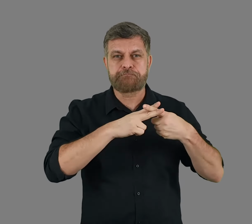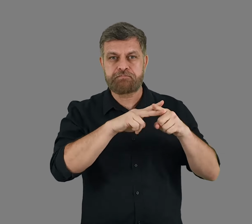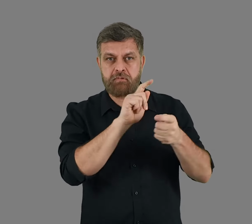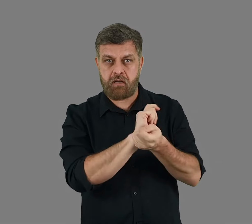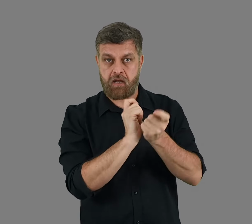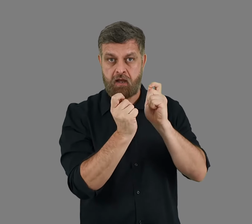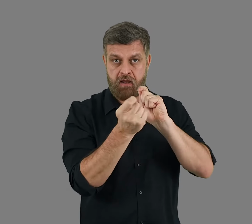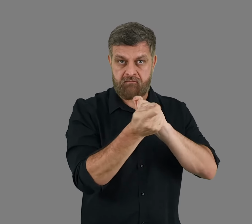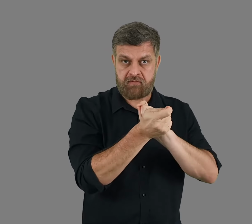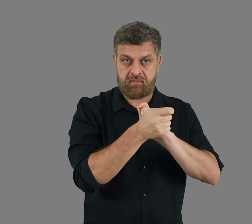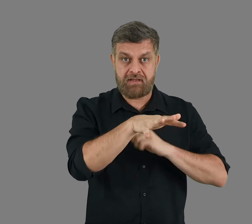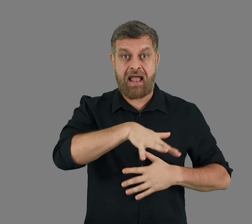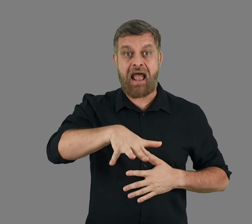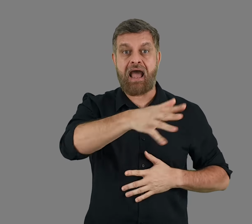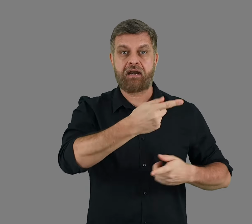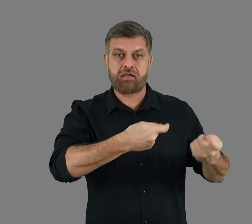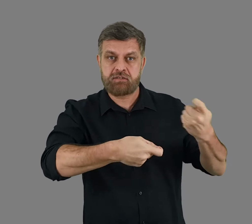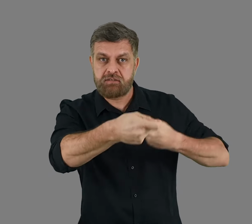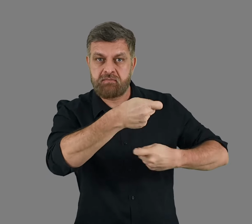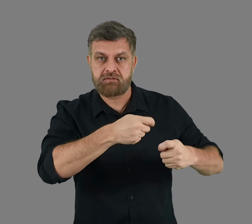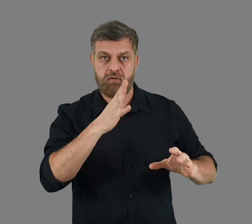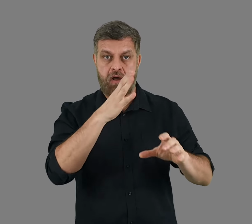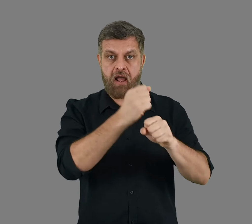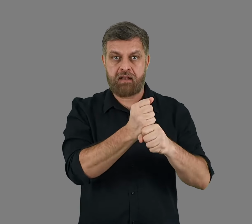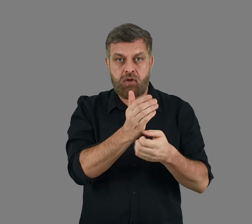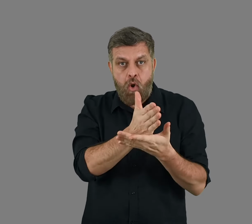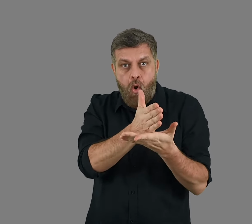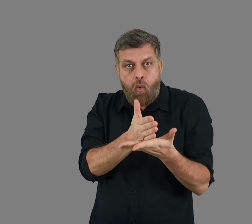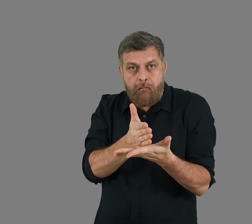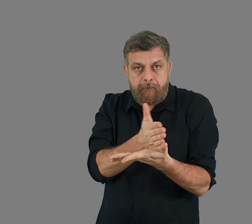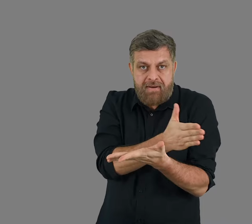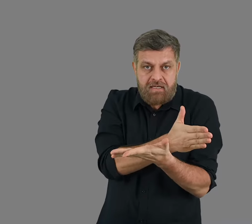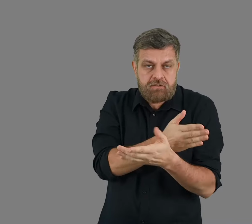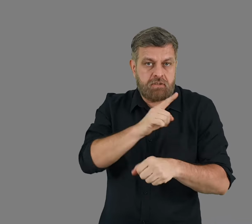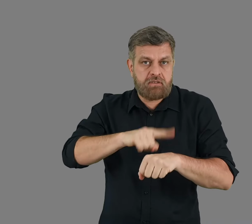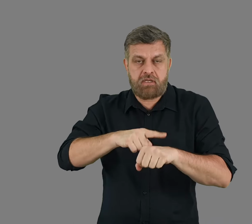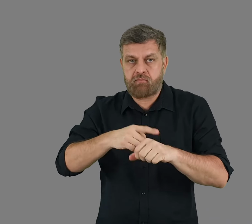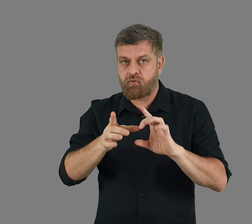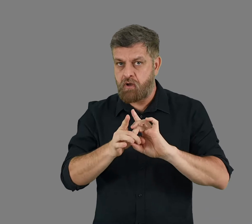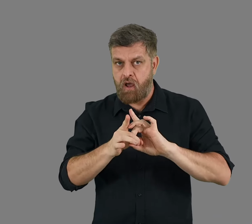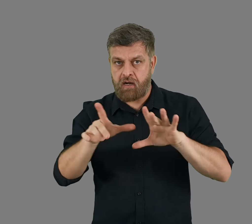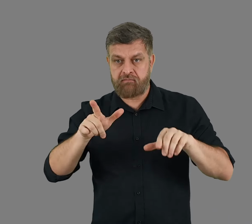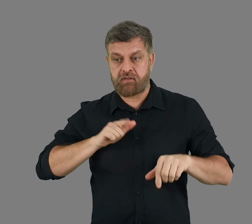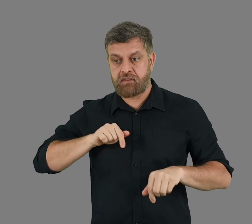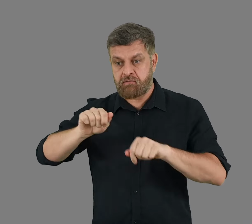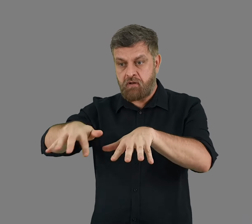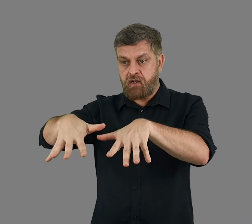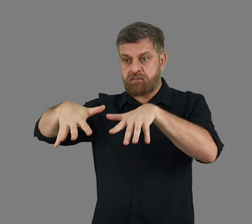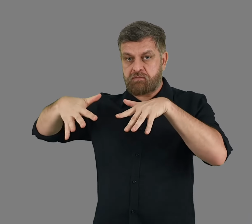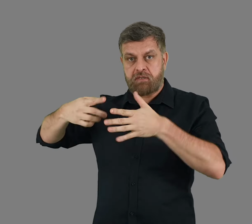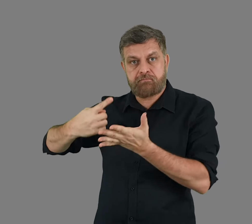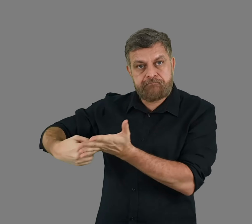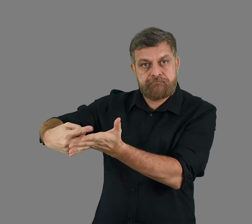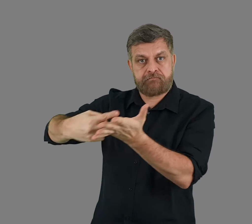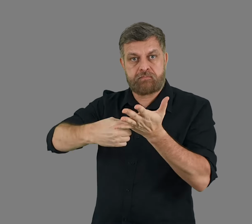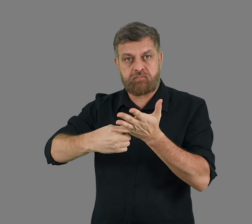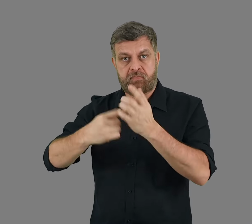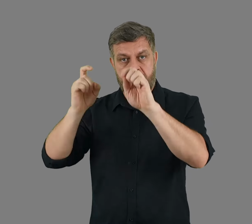à administração, no todo ou em parte, a qualquer tempo, por deliberação da Assembleia Geral Extraordinária,